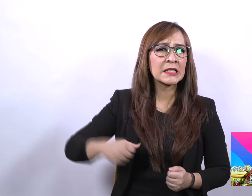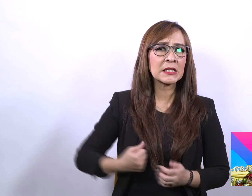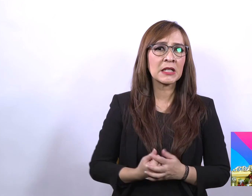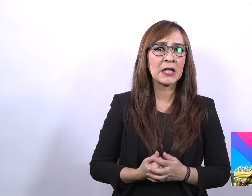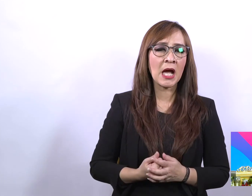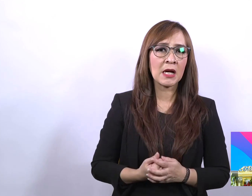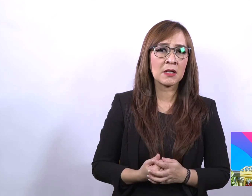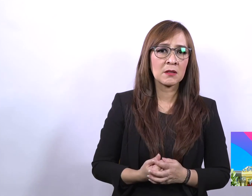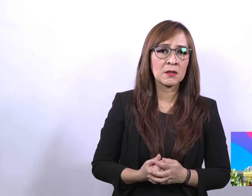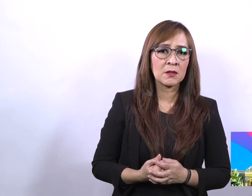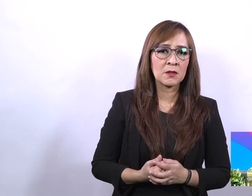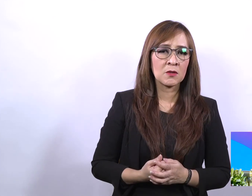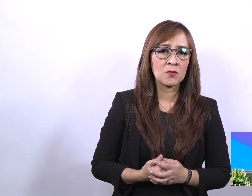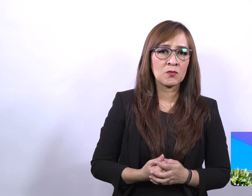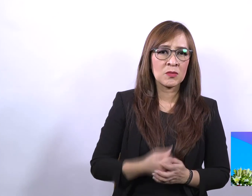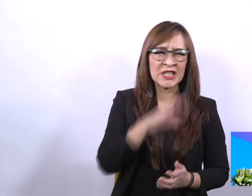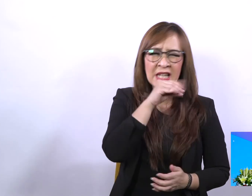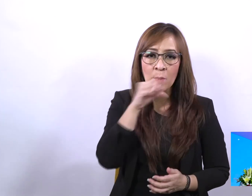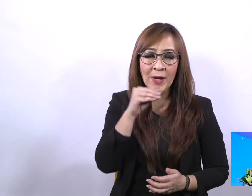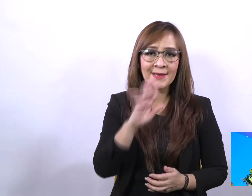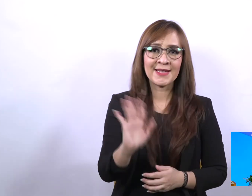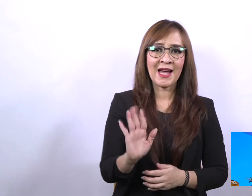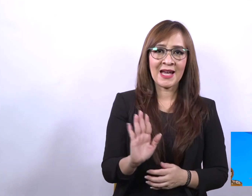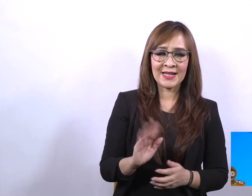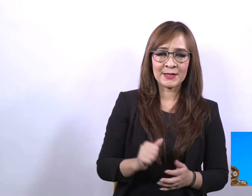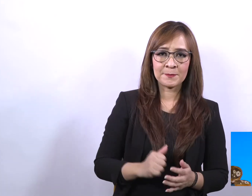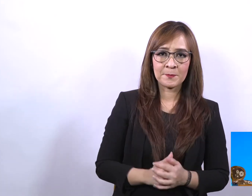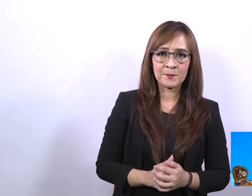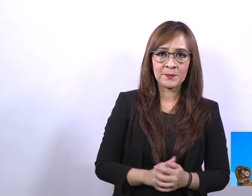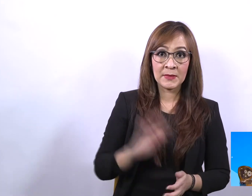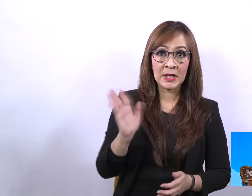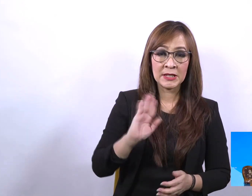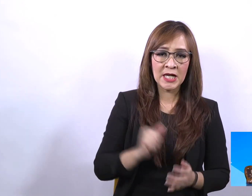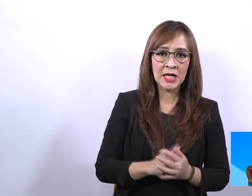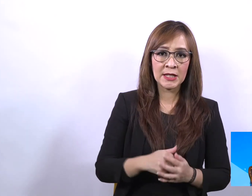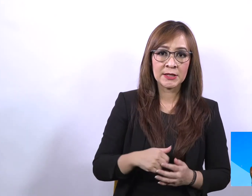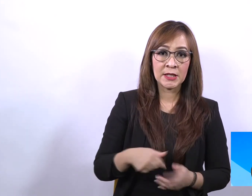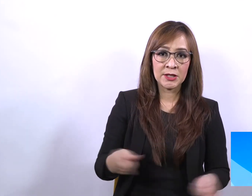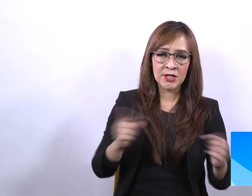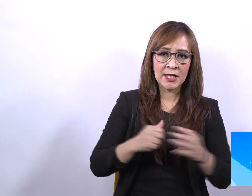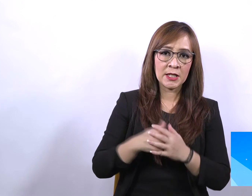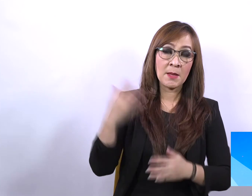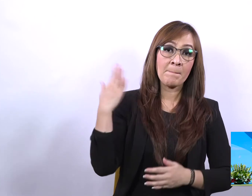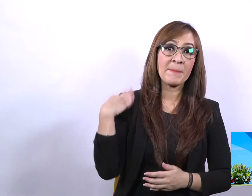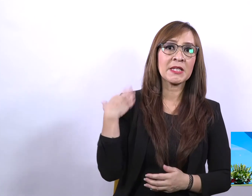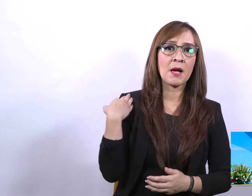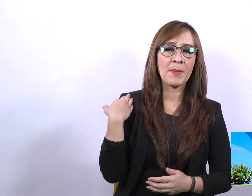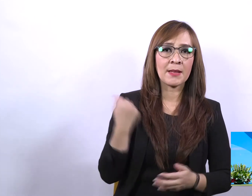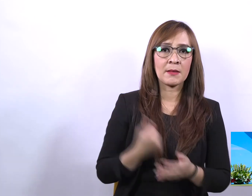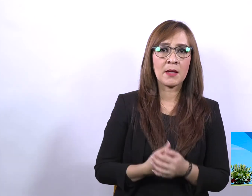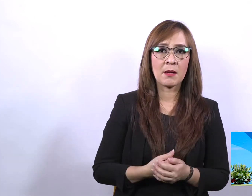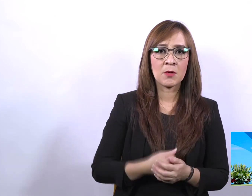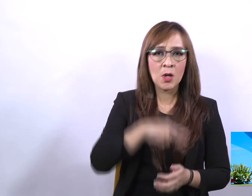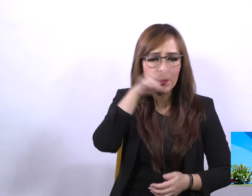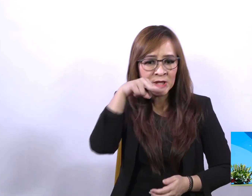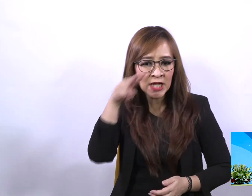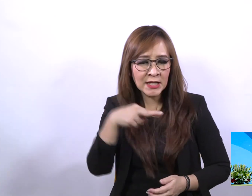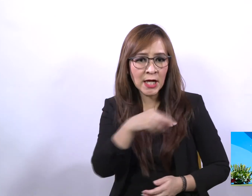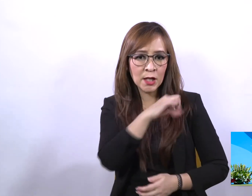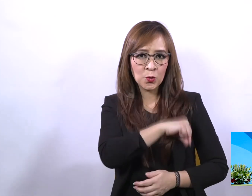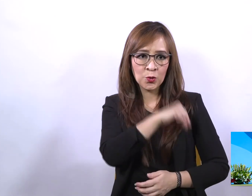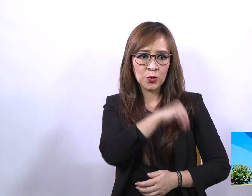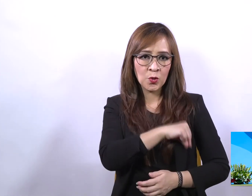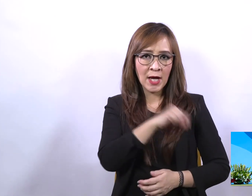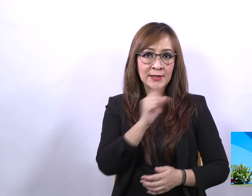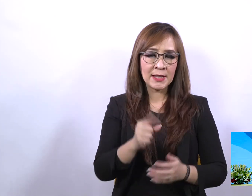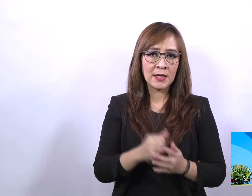hanya mikirin perutnya dirinya keinginannya kesenangan dagingnya sendiri jangan jadi pejabat yang hanya mencari keuntungan saja sudah